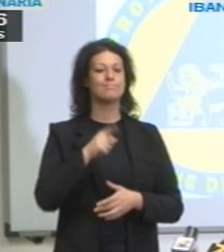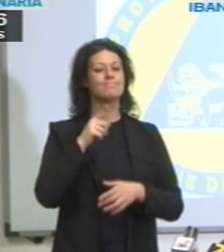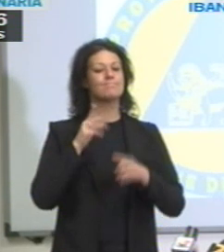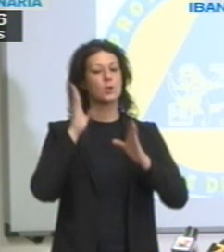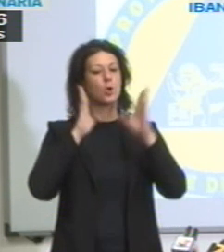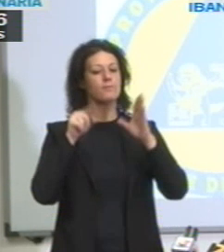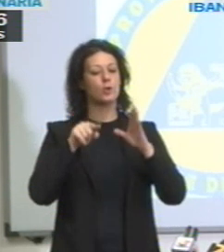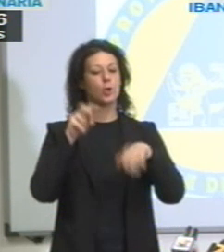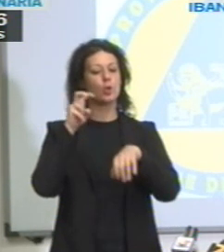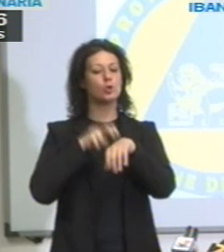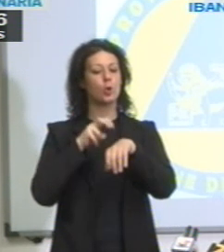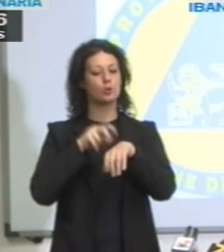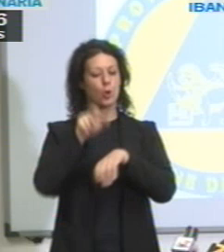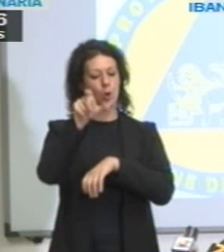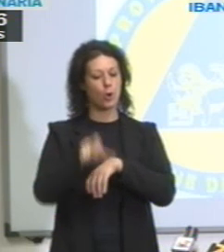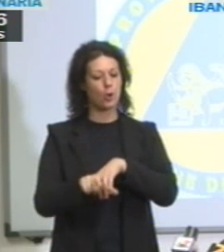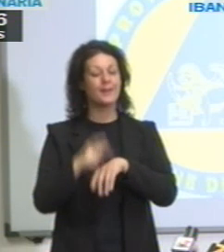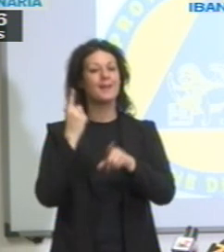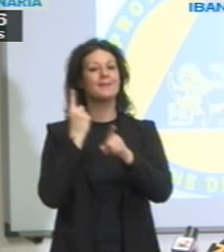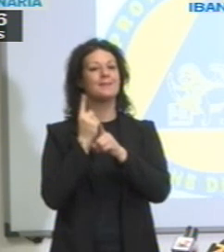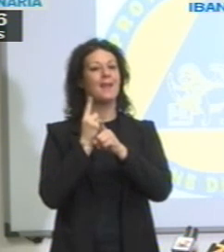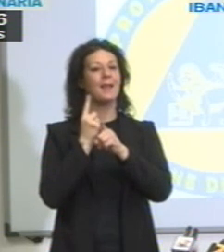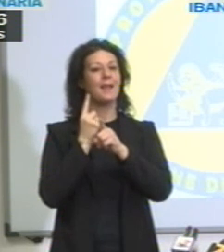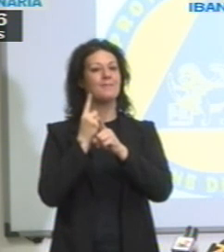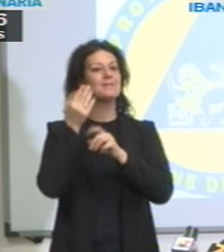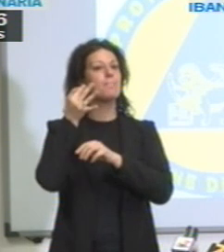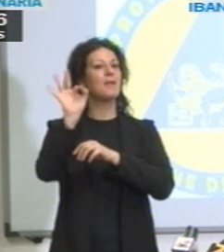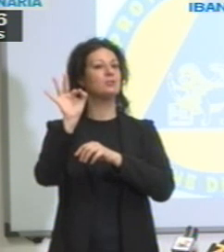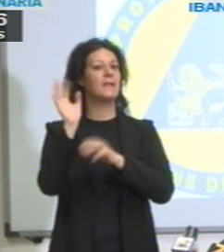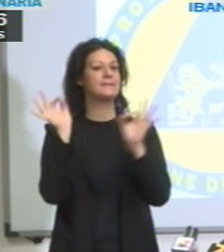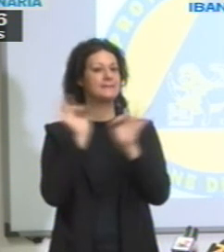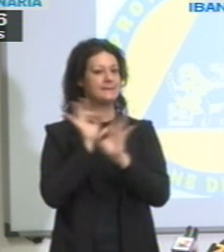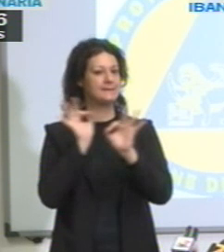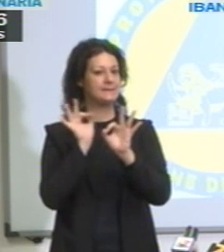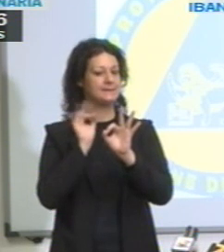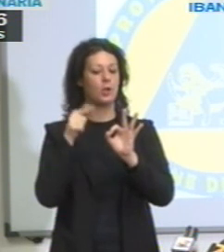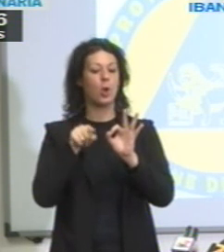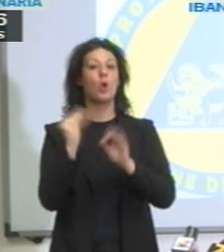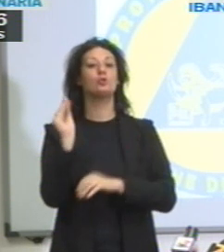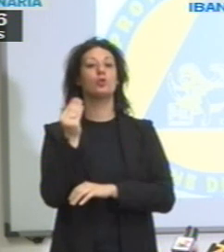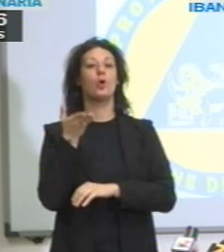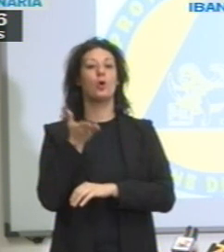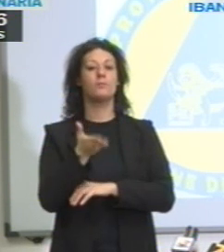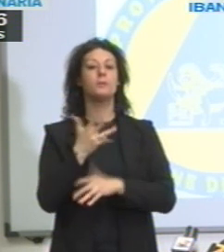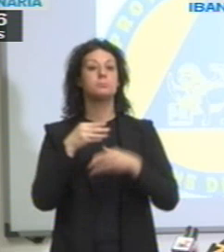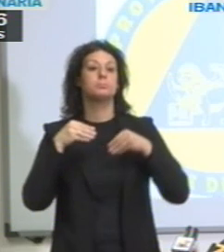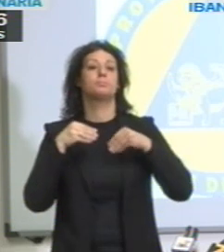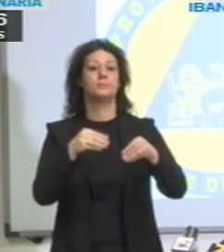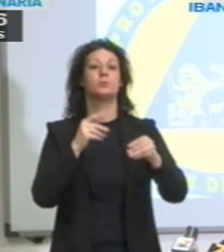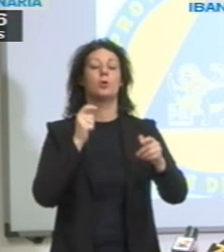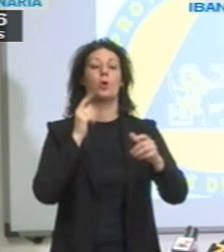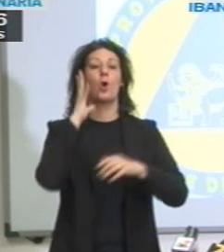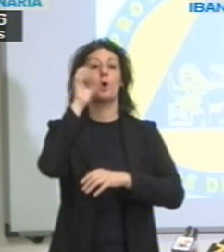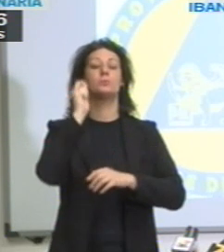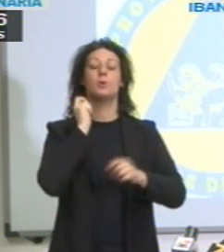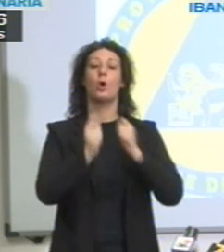quanto giovani e che in qualche modo avrebbero incentivato il contagio all'interno dell'ospedale di Padova? Ma va ripristinato il buon rapporto